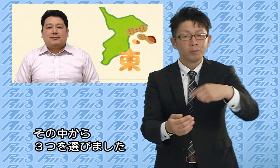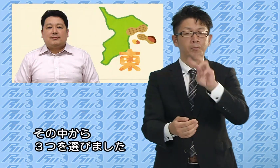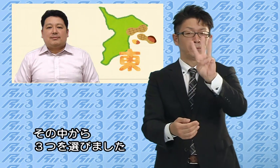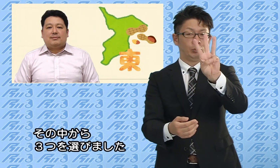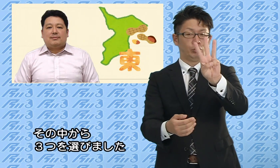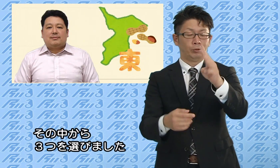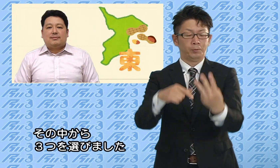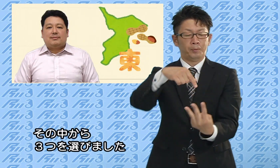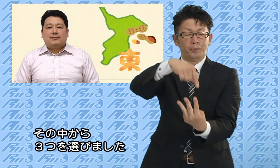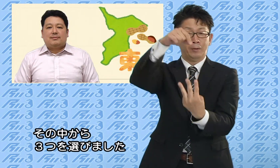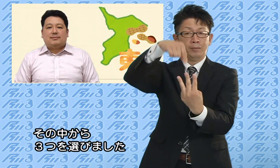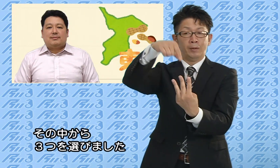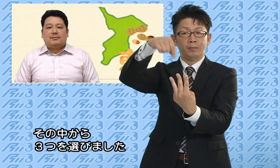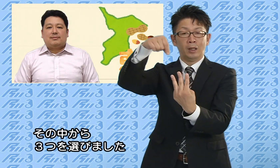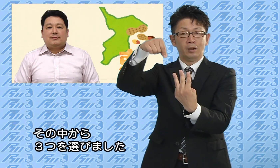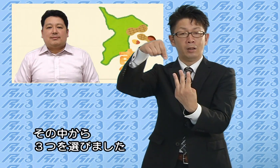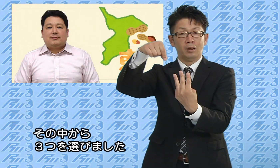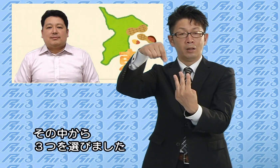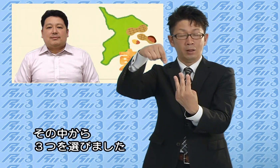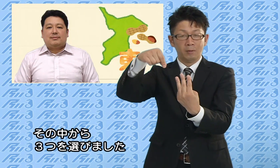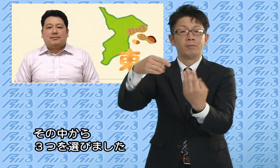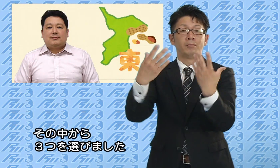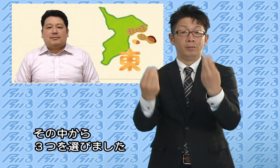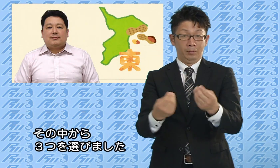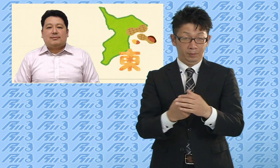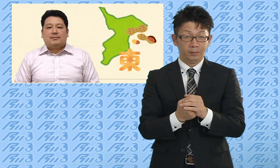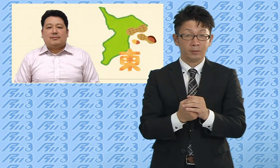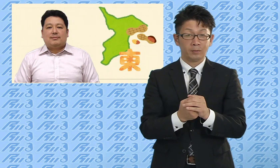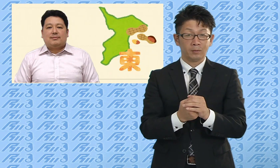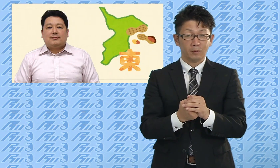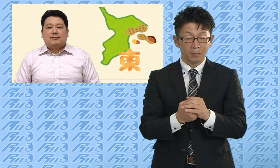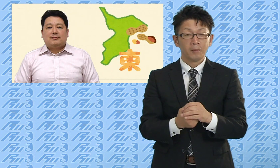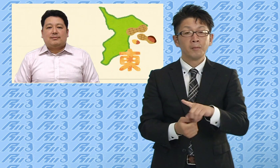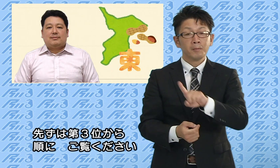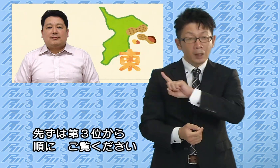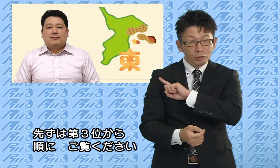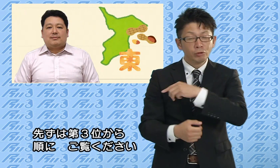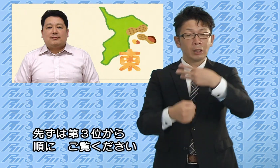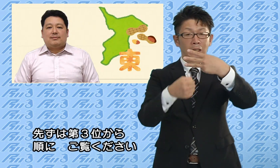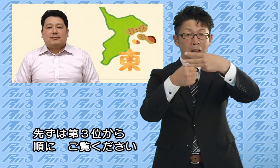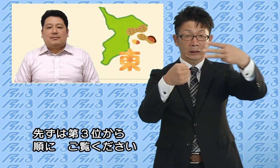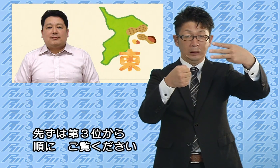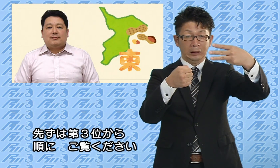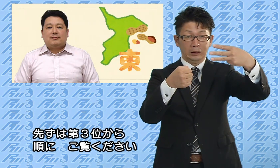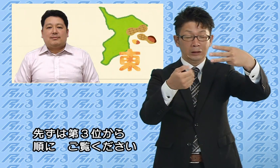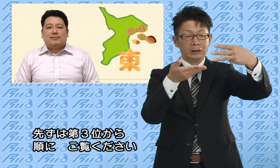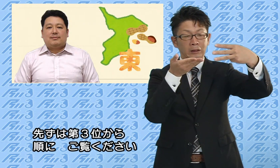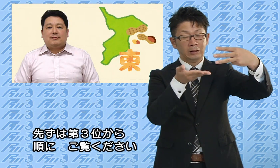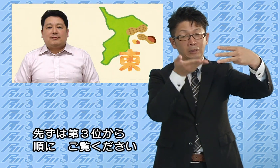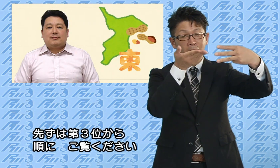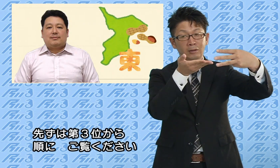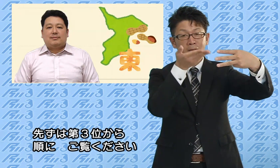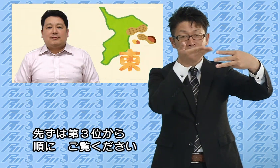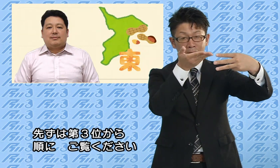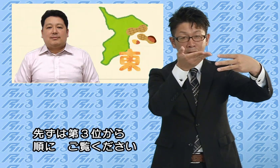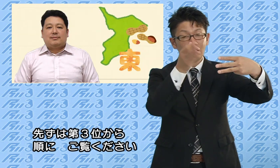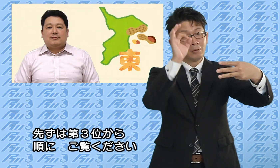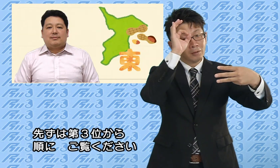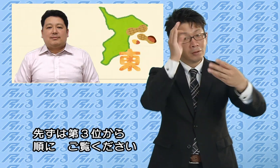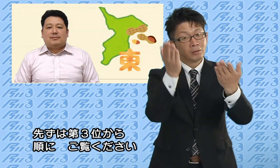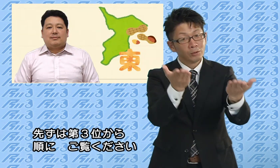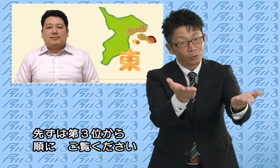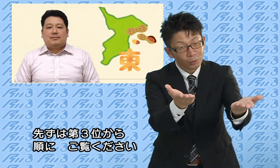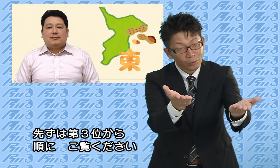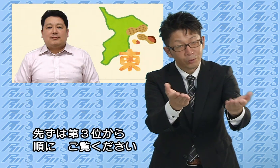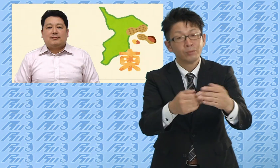。その中から3つを選びました。まずは第3位から順